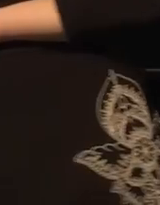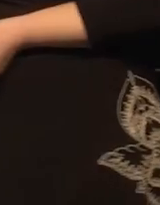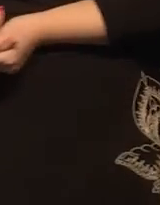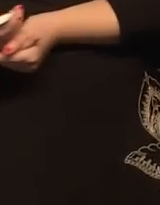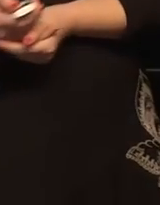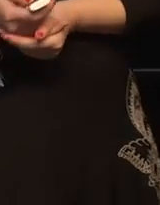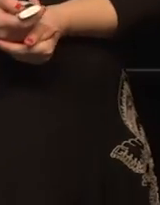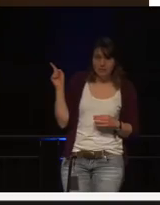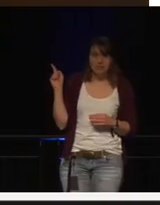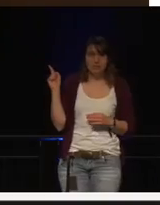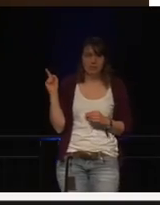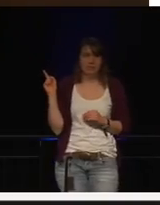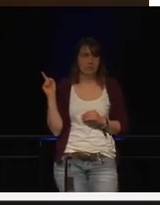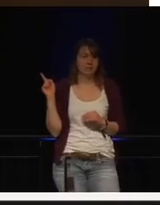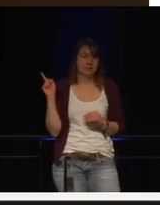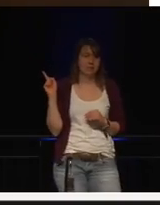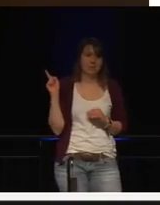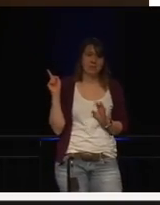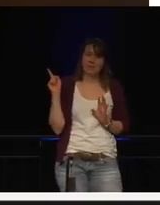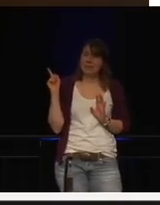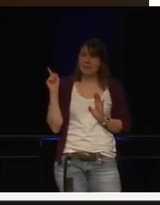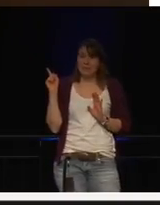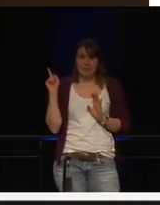que es uno de mis preferidos.